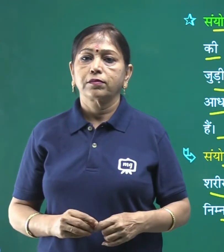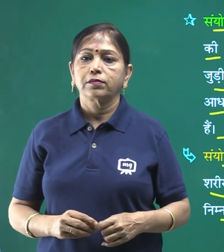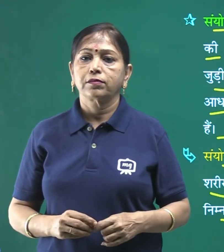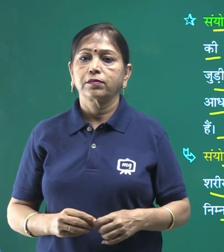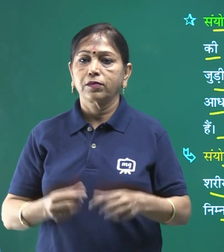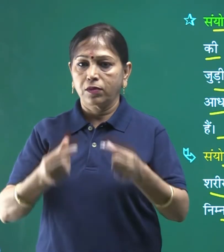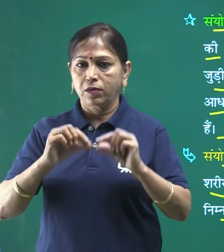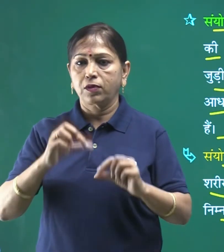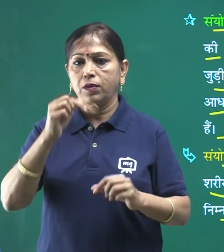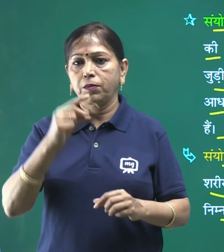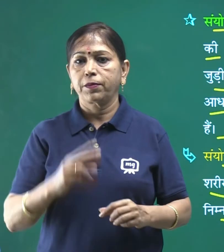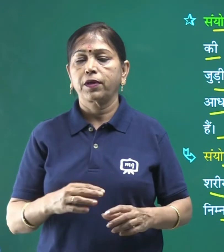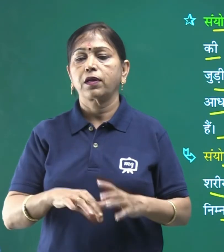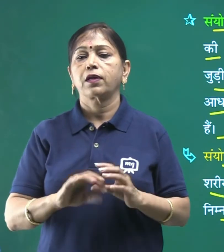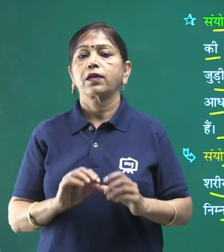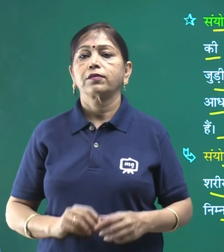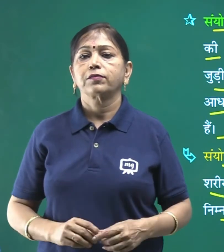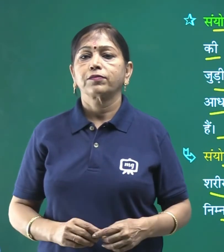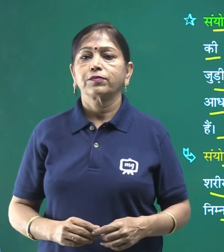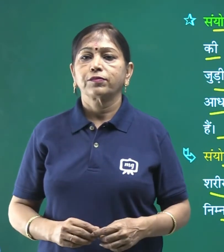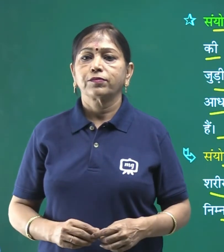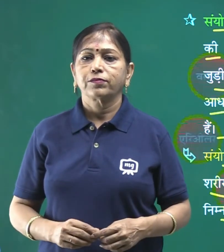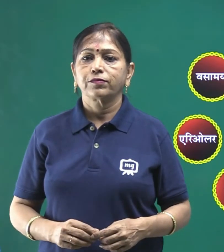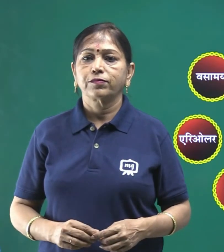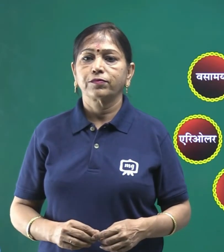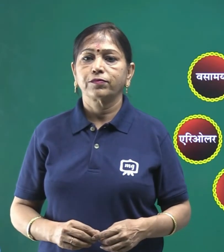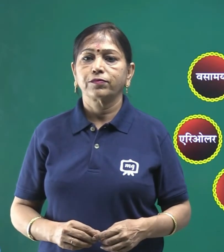निम्न प्रकार के हैं।